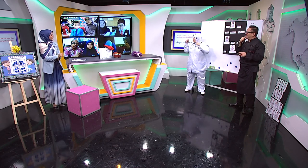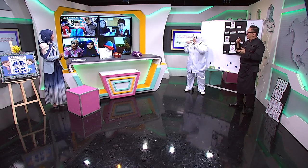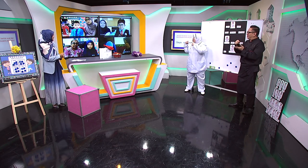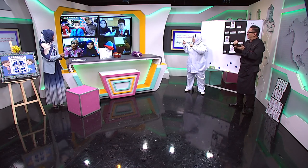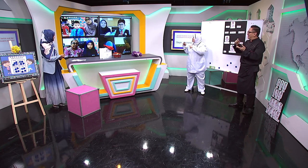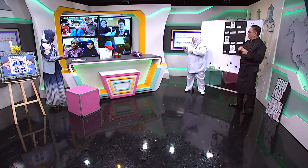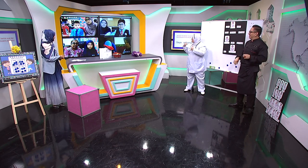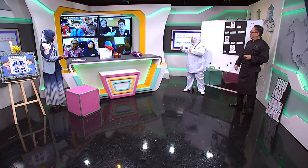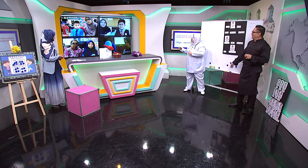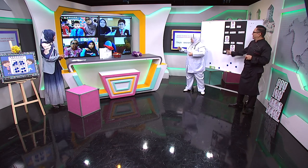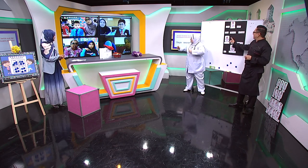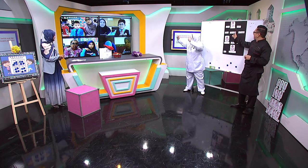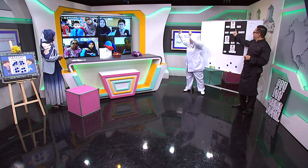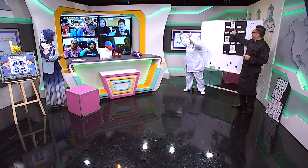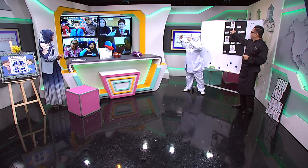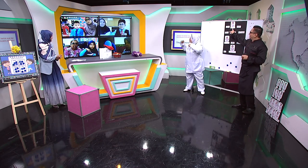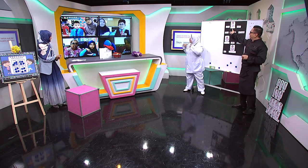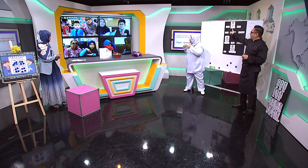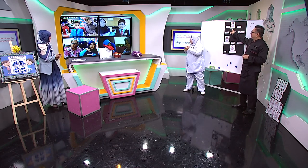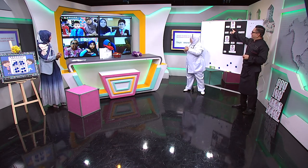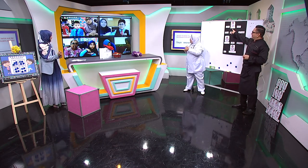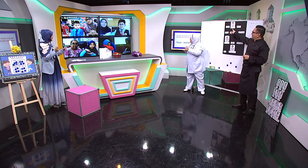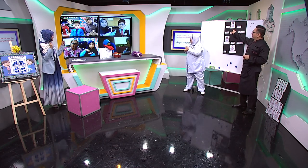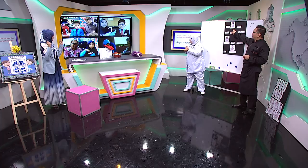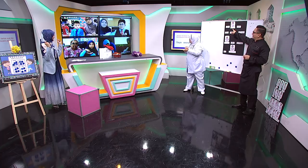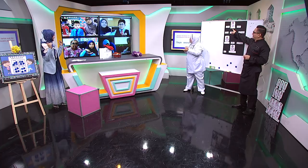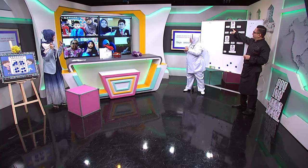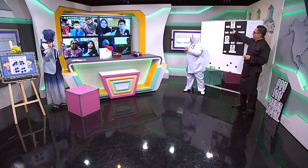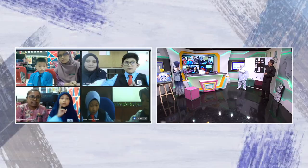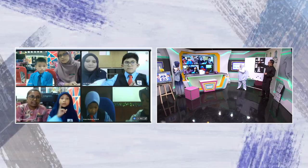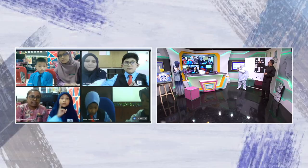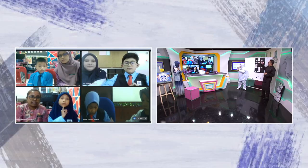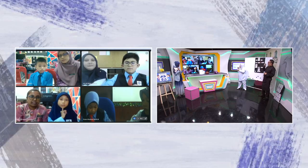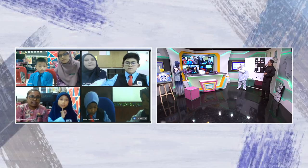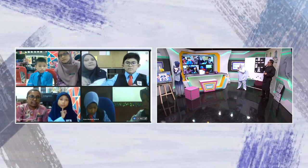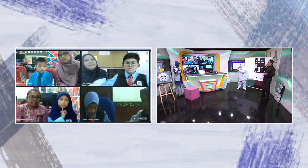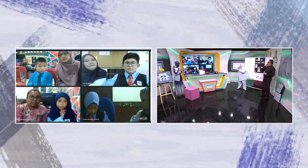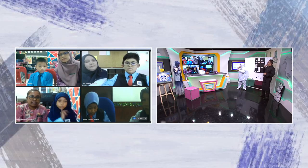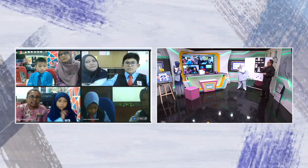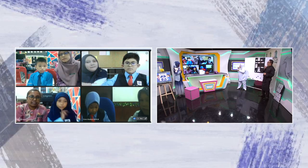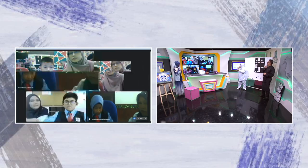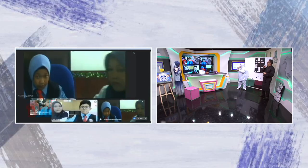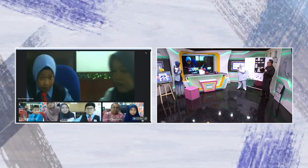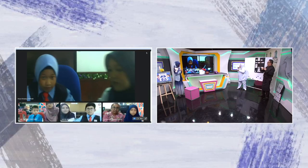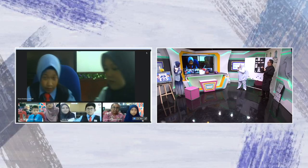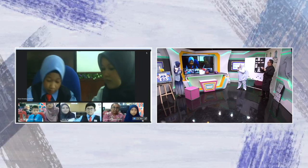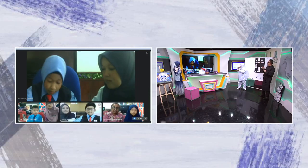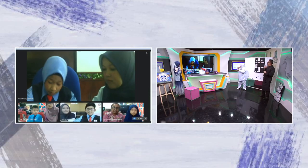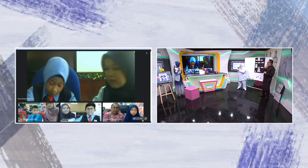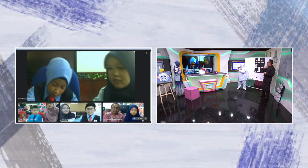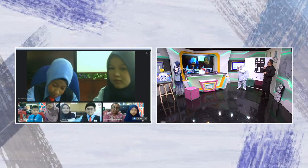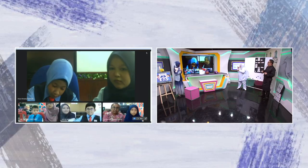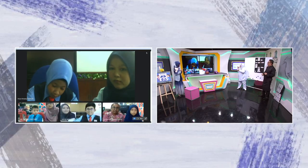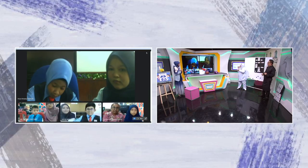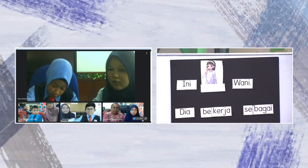Khalisha dah tulis dah. Saya dah. Akan. Ni. Okey, silakan Khalisha. Khalisha. Okey, Anis ibu. Dengan isyarat